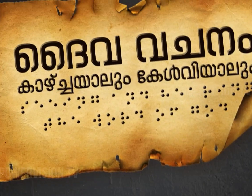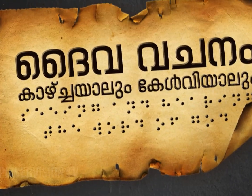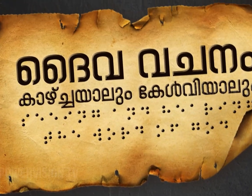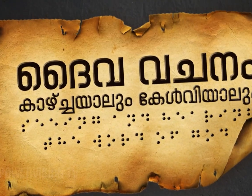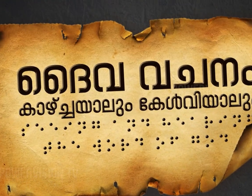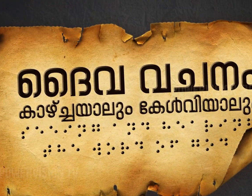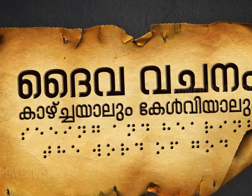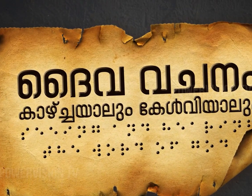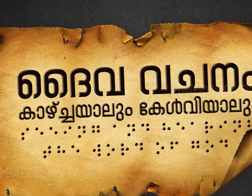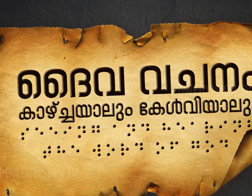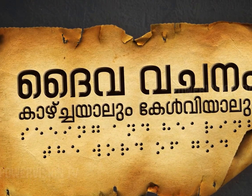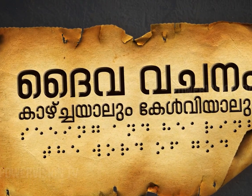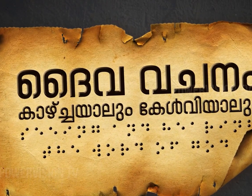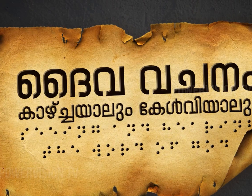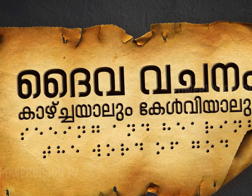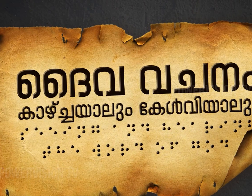ദൈവവചനം കാഴ്ചയാലും കേൾവിയാലും.